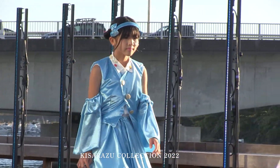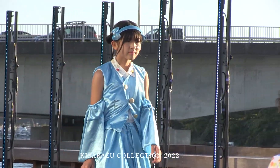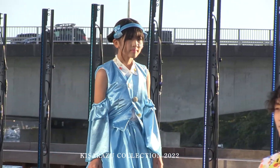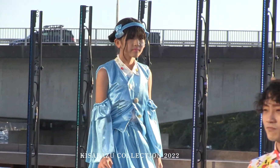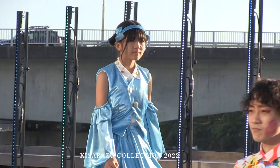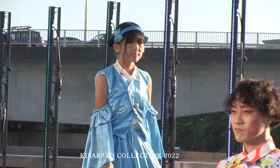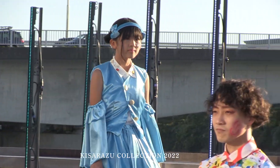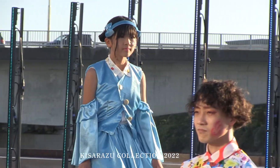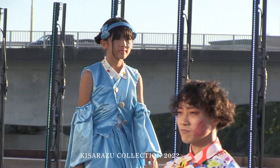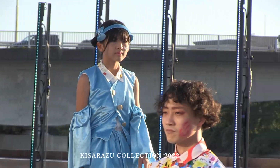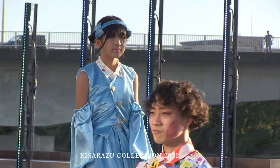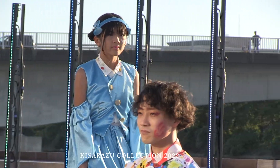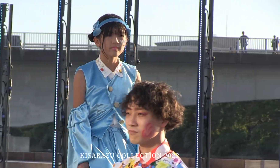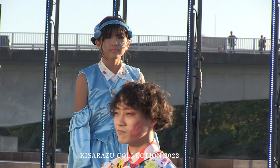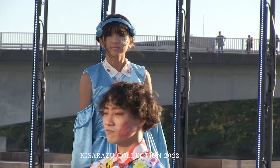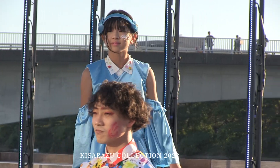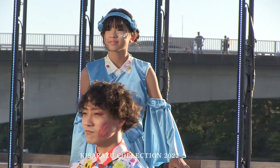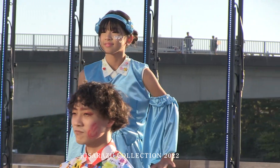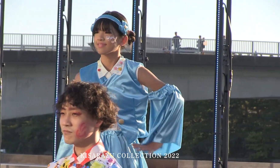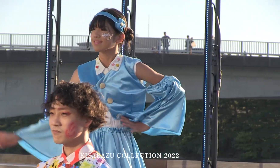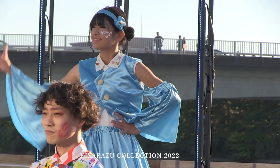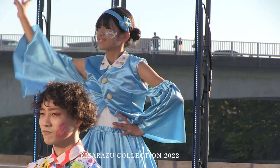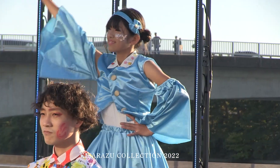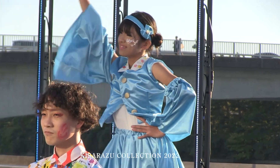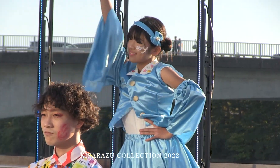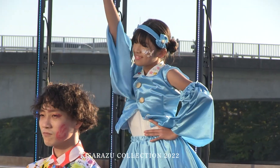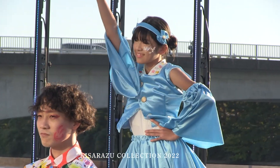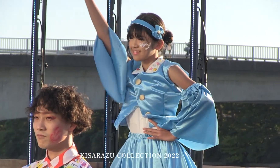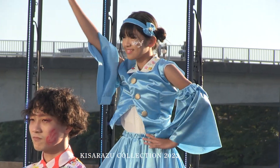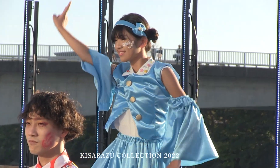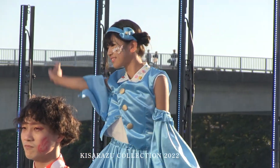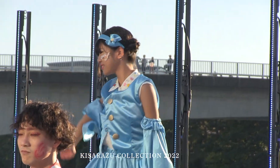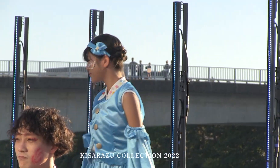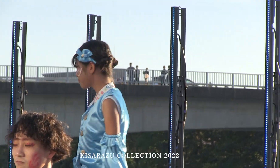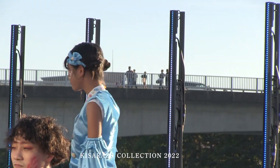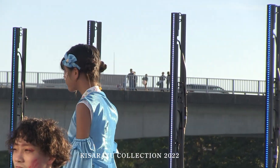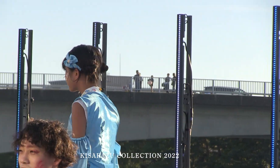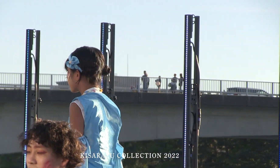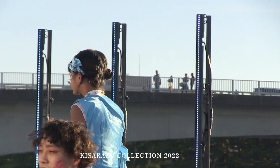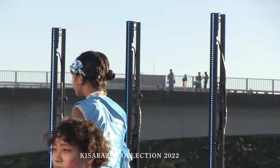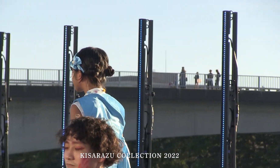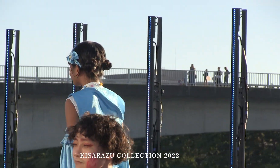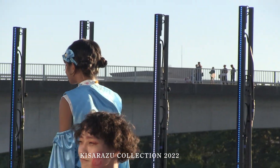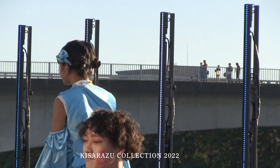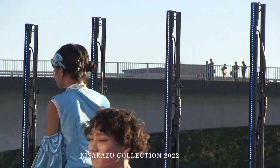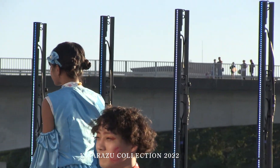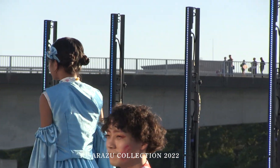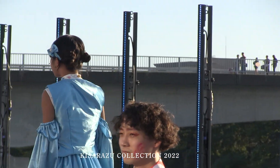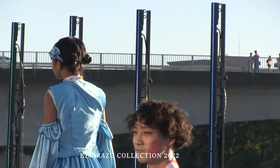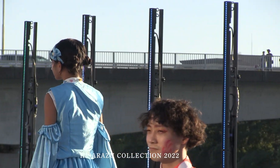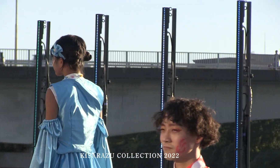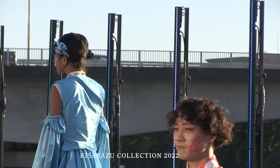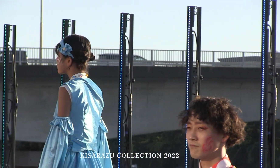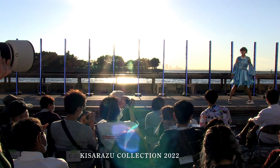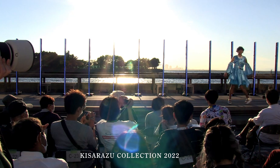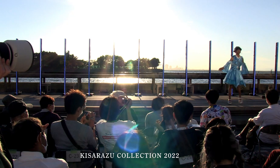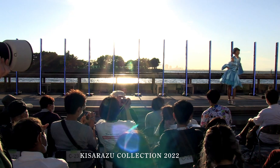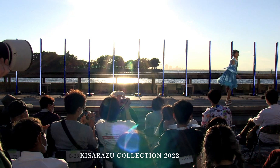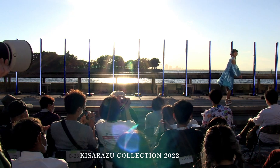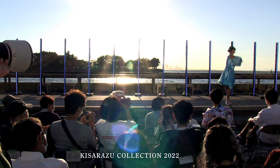全体に入れるのではなく、襟、カチューシャ、サンダルなどポイントに分けて取り入れ